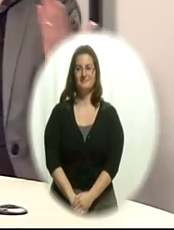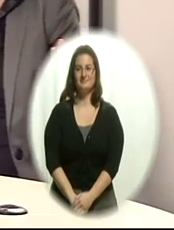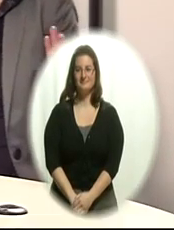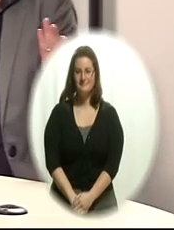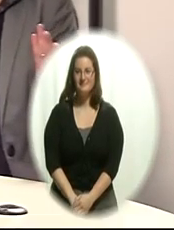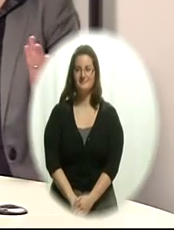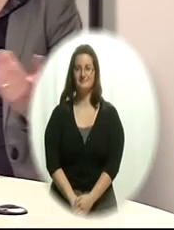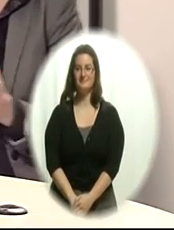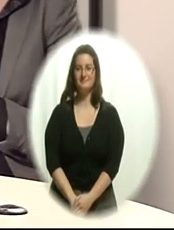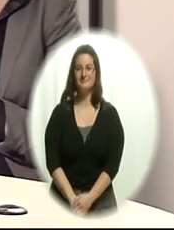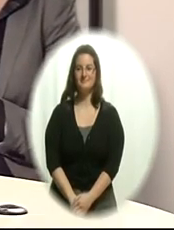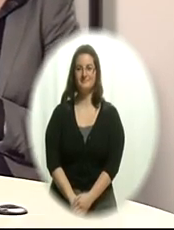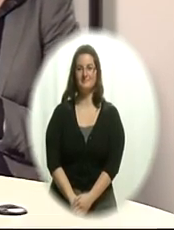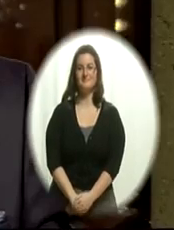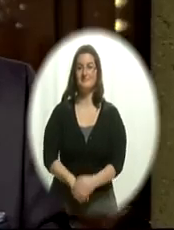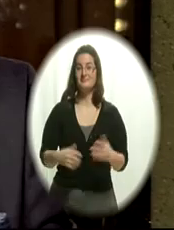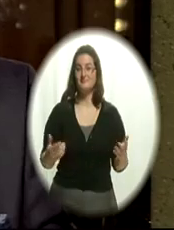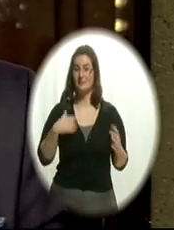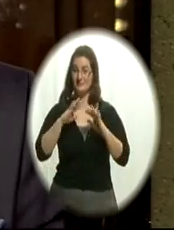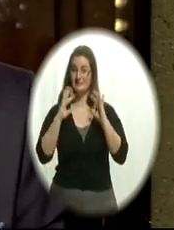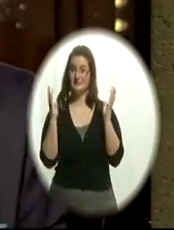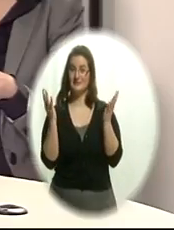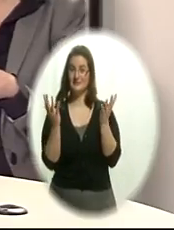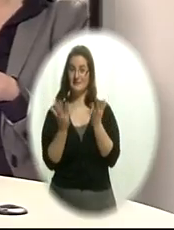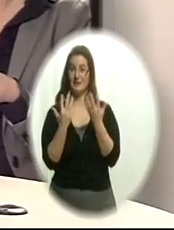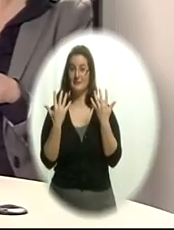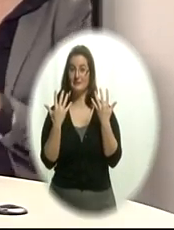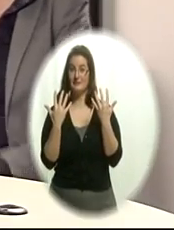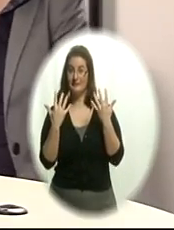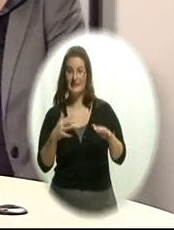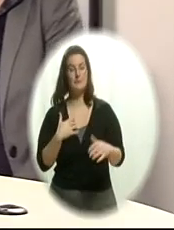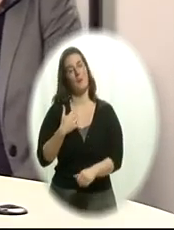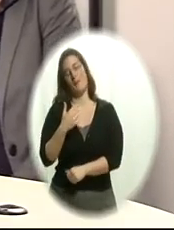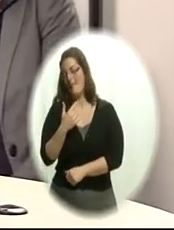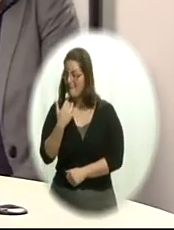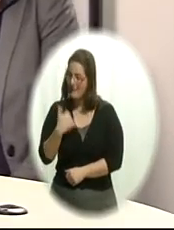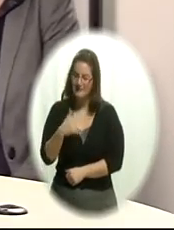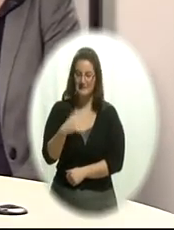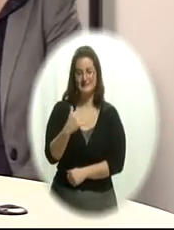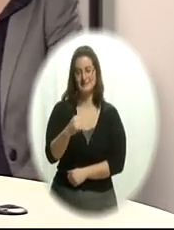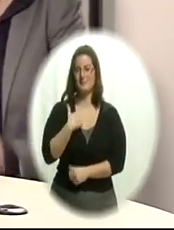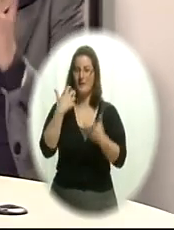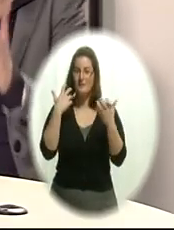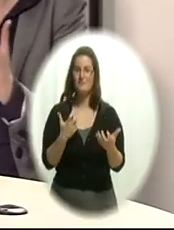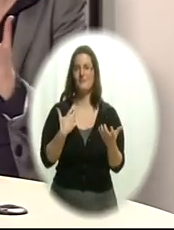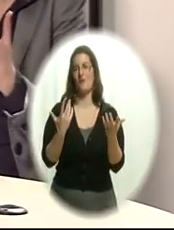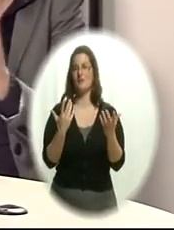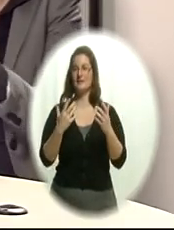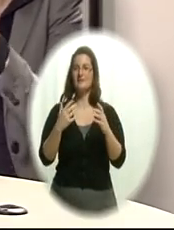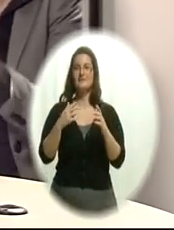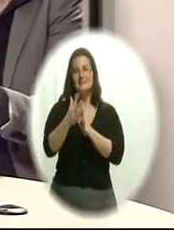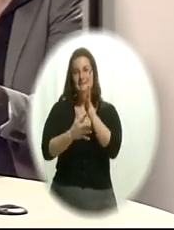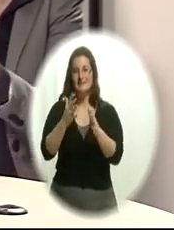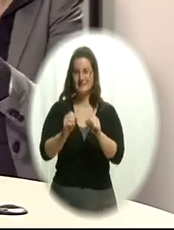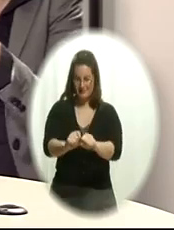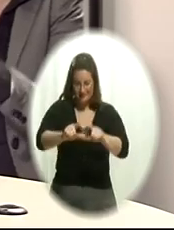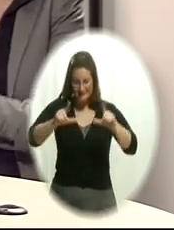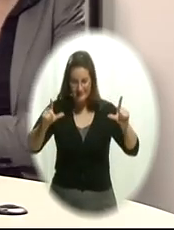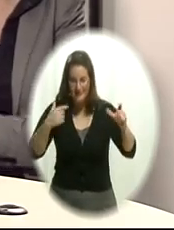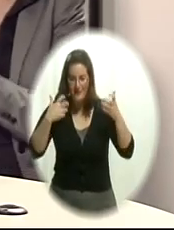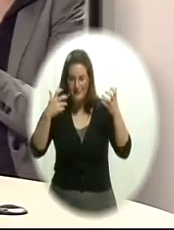bonne... On a fait le tour de la question? Non, non. Moi j'ai envie qu'on parle un peu de la langue des signes justement et décortiquer un peu son fonctionnement. Alors le